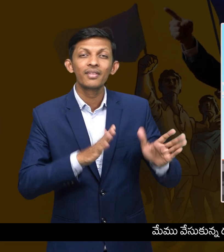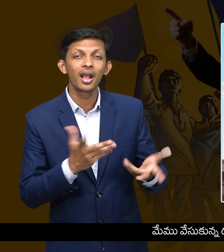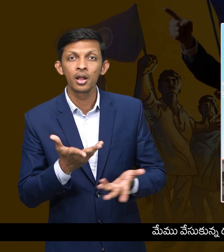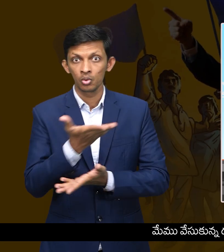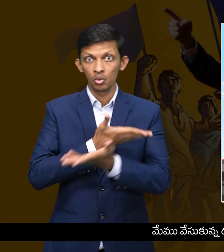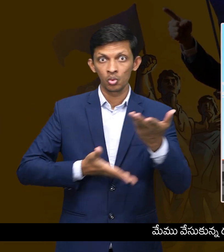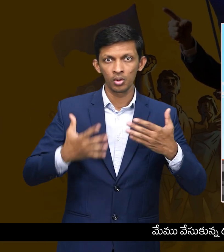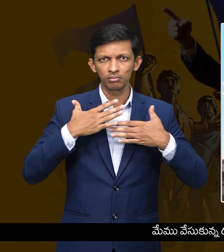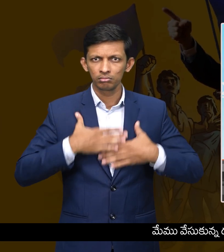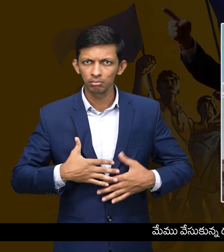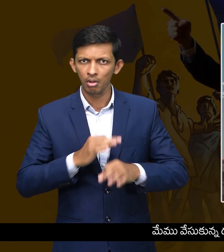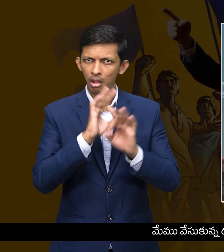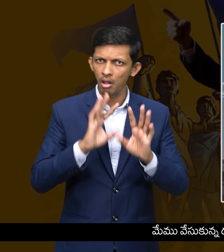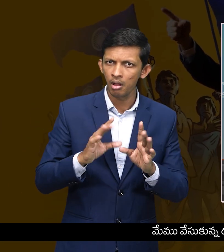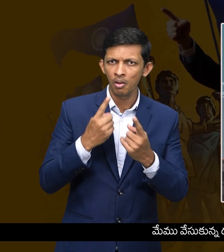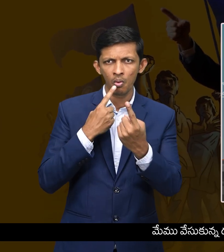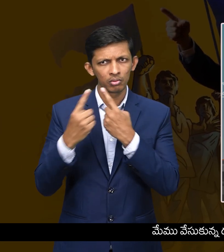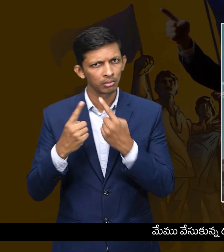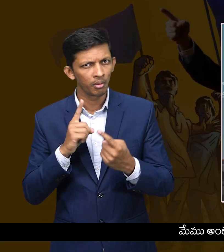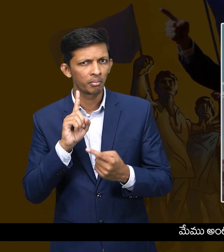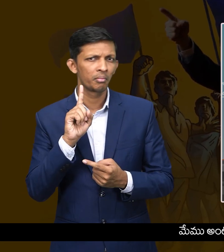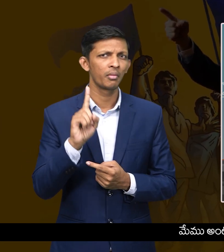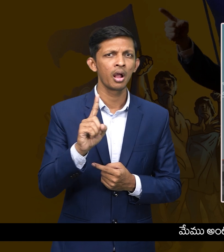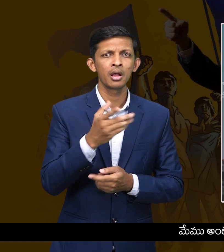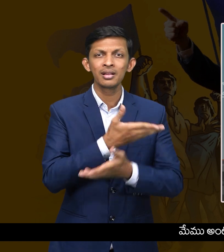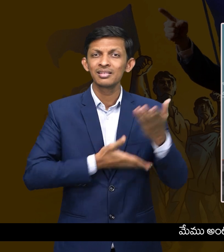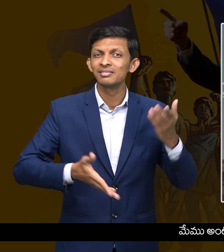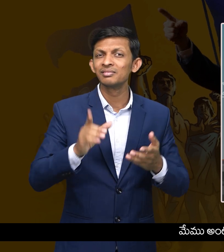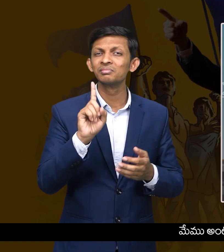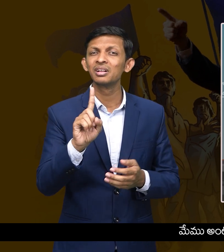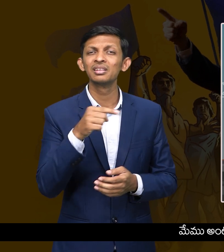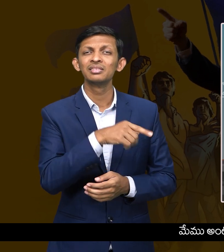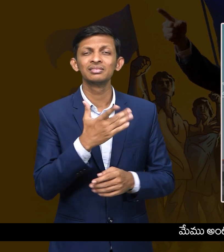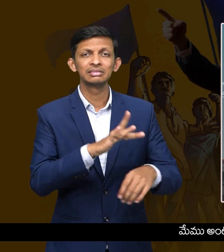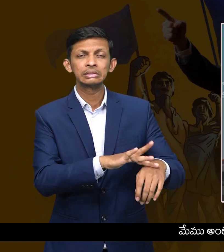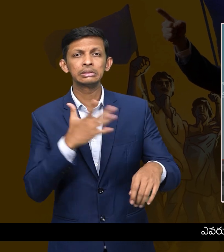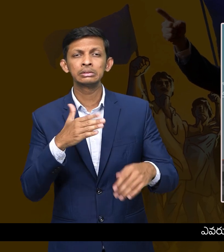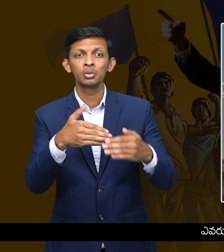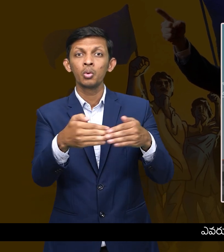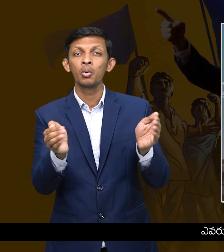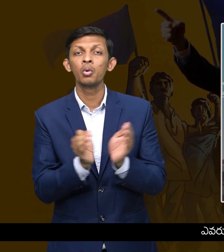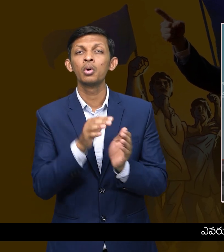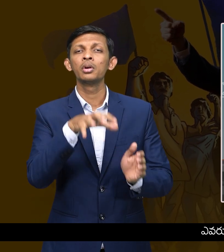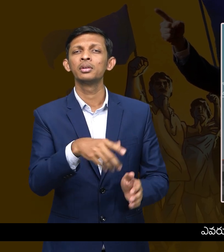మేము వేసుకున్న దుస్తులు మరియు మాట తీరు చూసి మేము అంటరాని వర్గానికి చెందినవారమని ఎవరూ